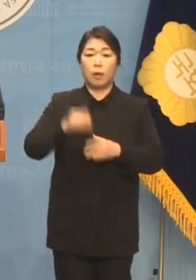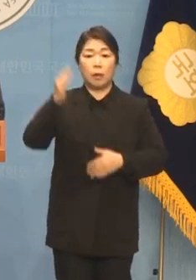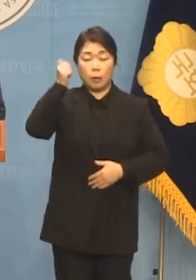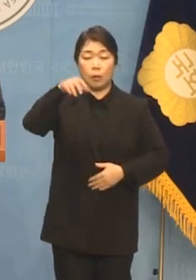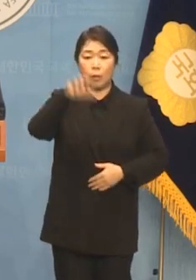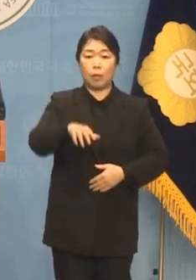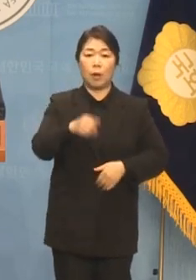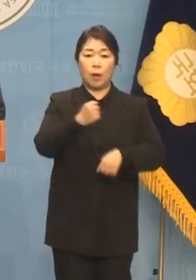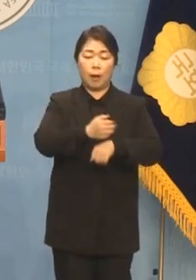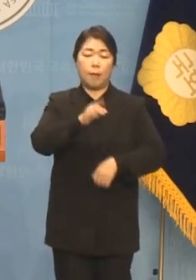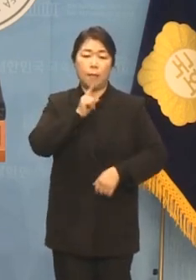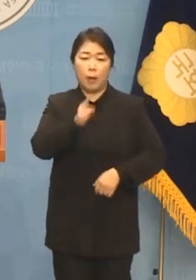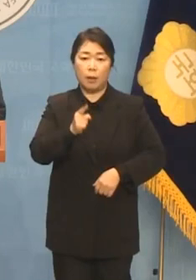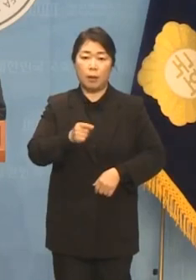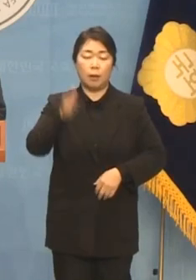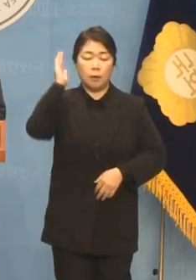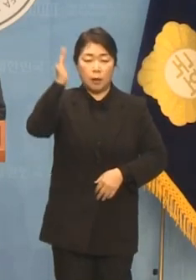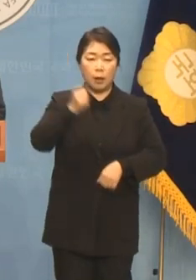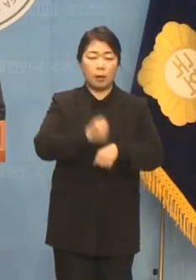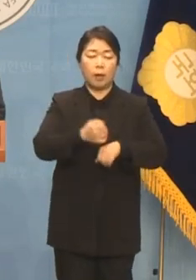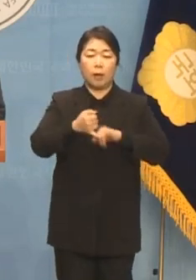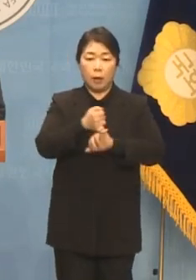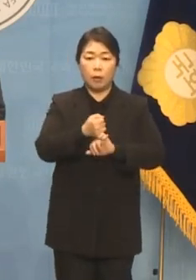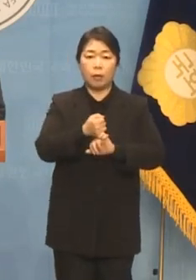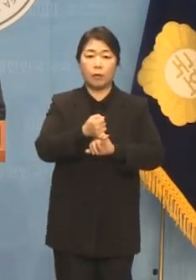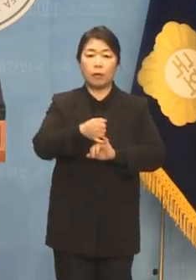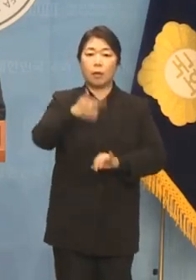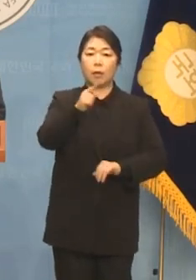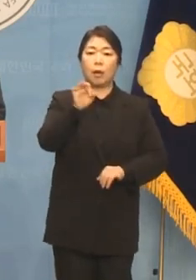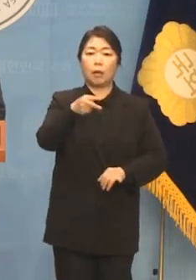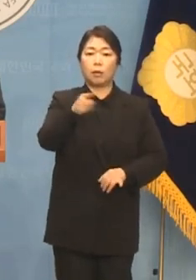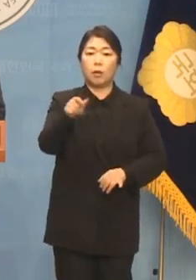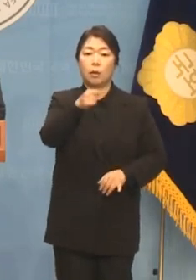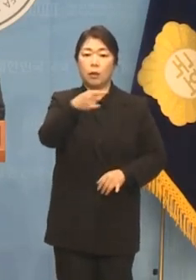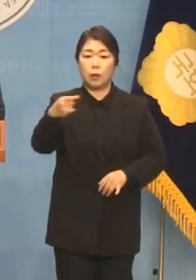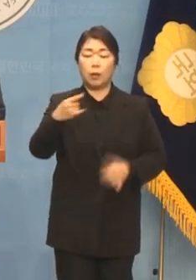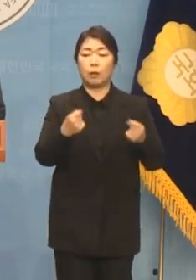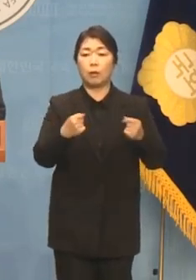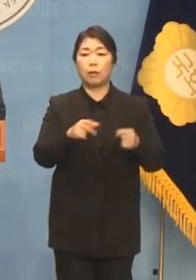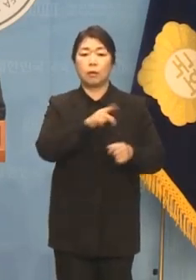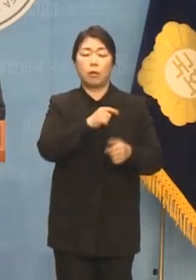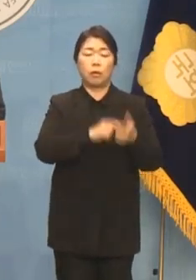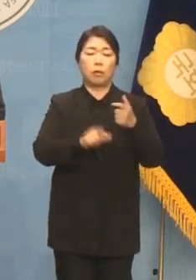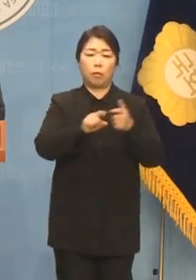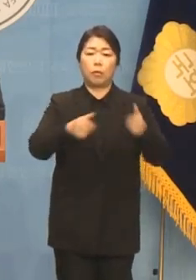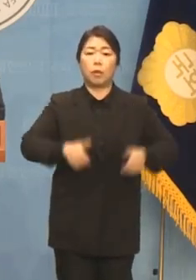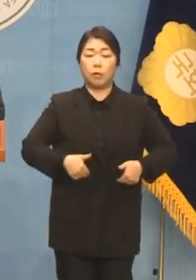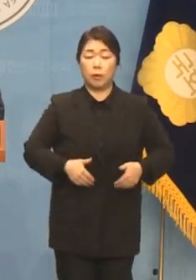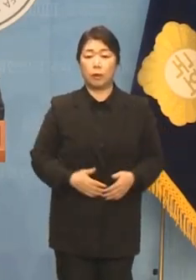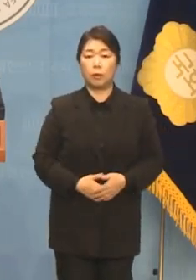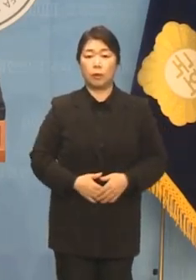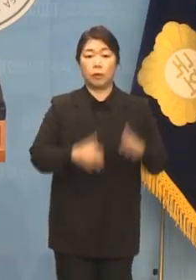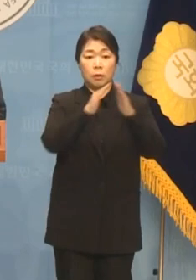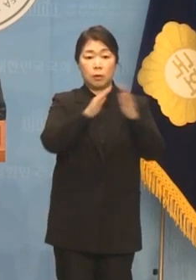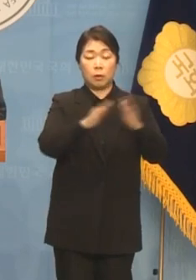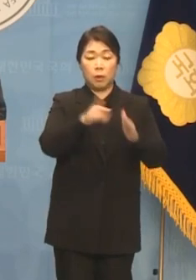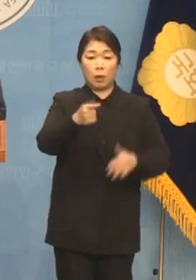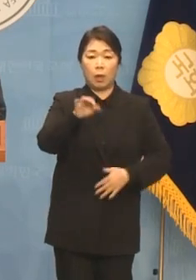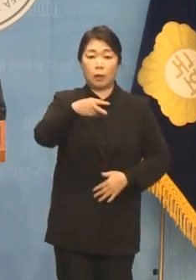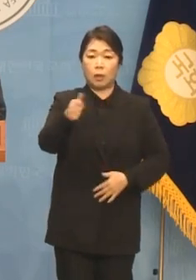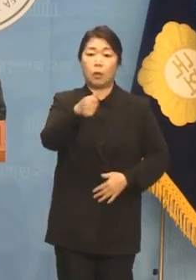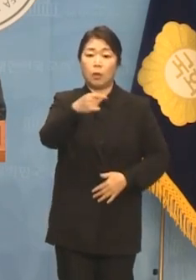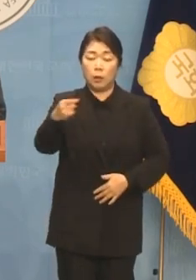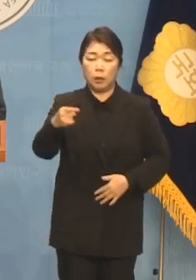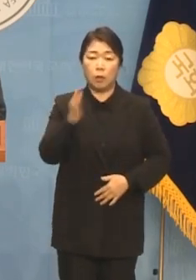할말은 해내고야만은 강성희 같은 의원이 더 있어야 합니다 전주의 강성희 울산의